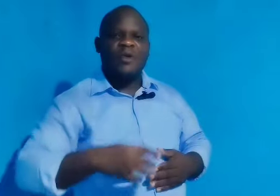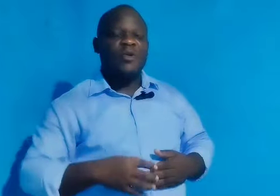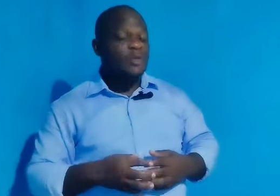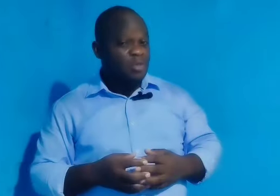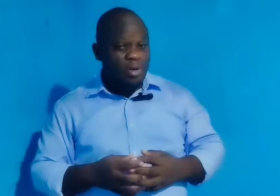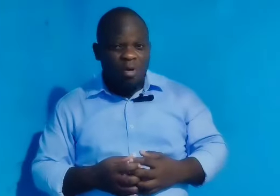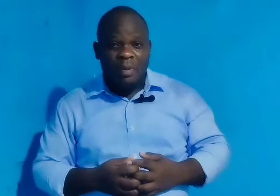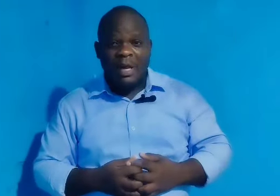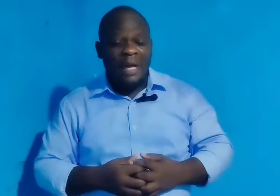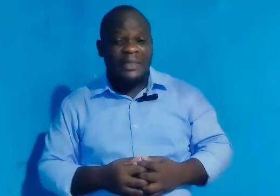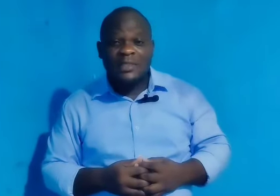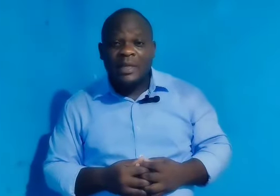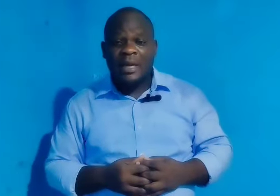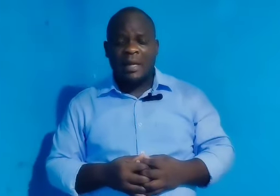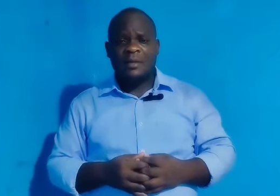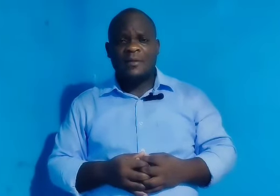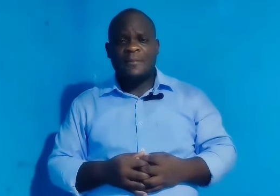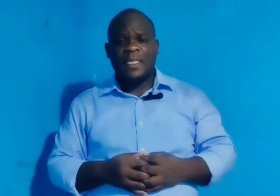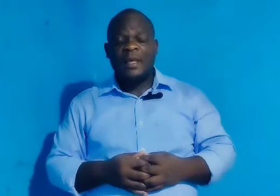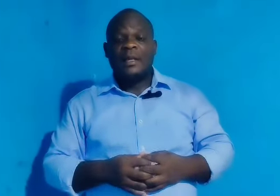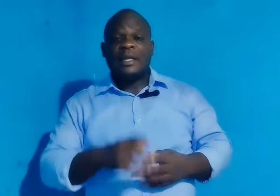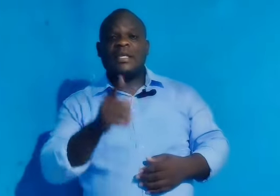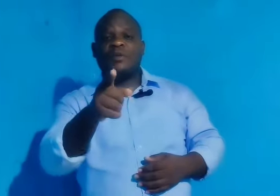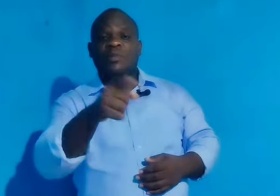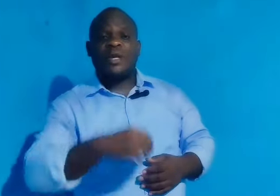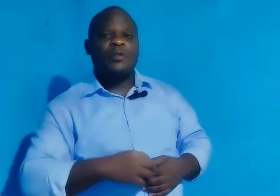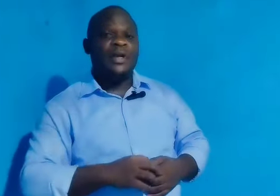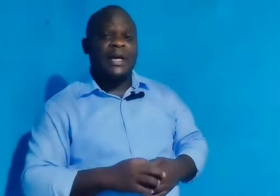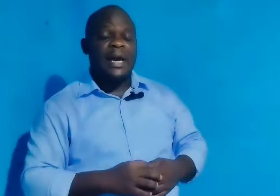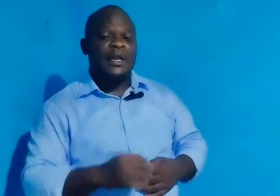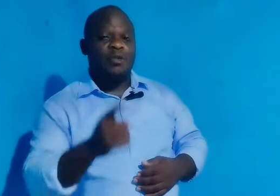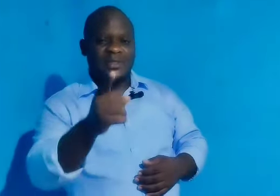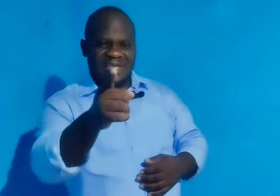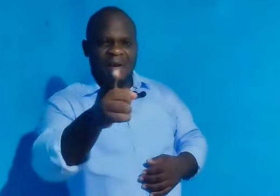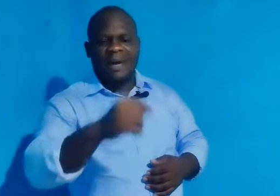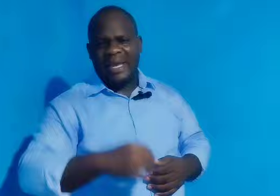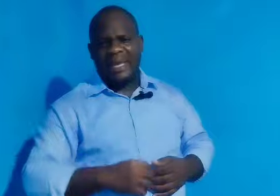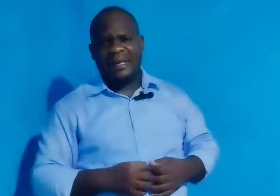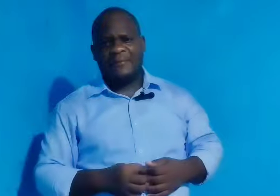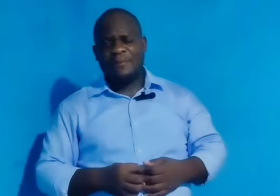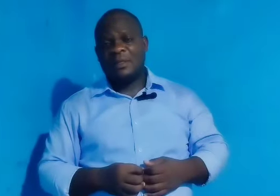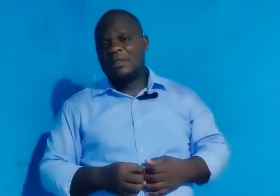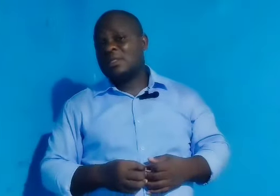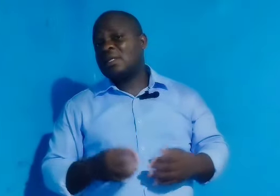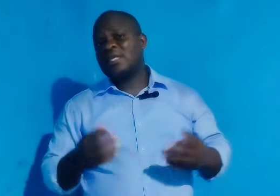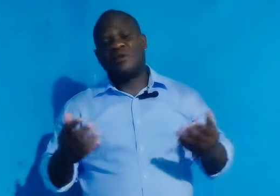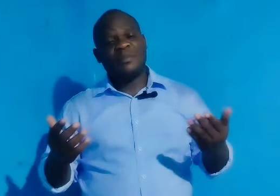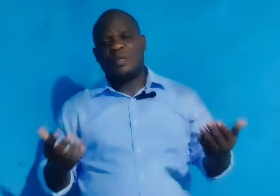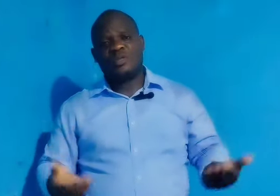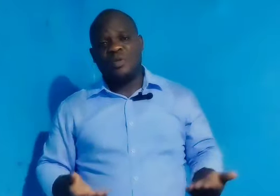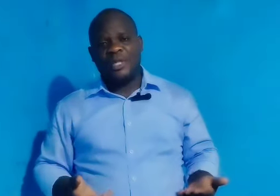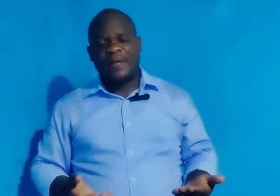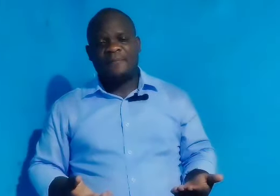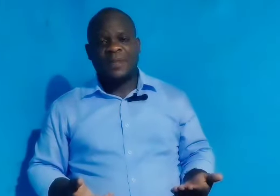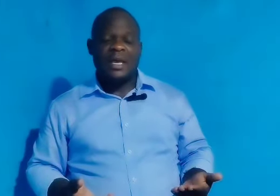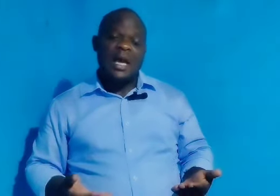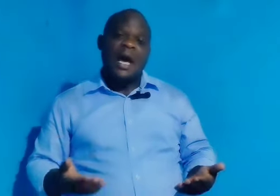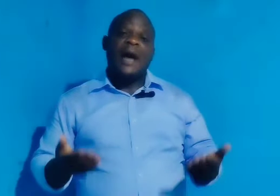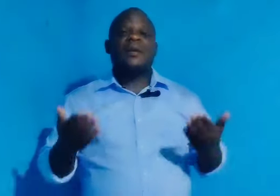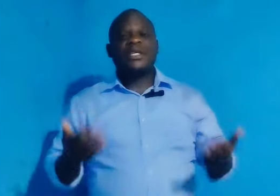yako Unesika muna kwamba Anacheka Lakini mwenye mwake wenda Anakwazia mabaya Sikiriza ni kwambia kitu moja Haya